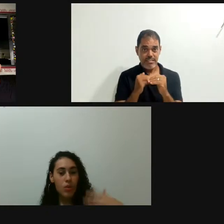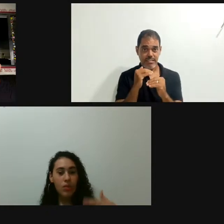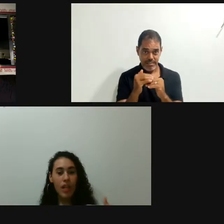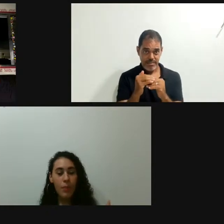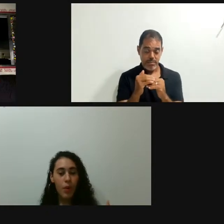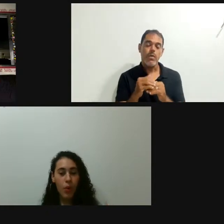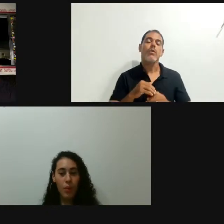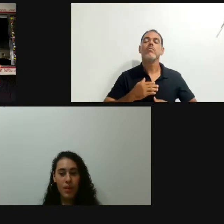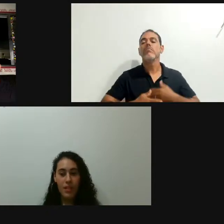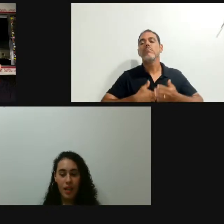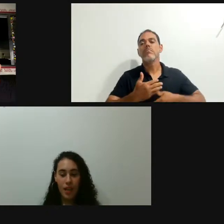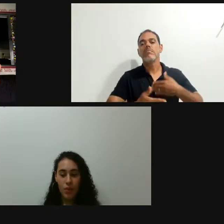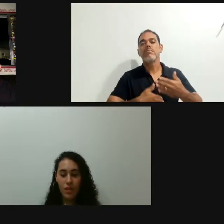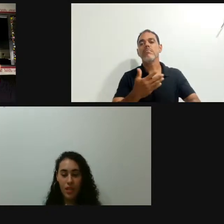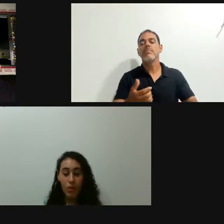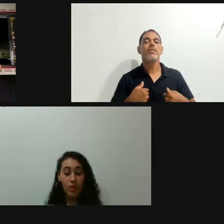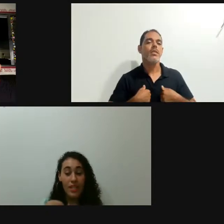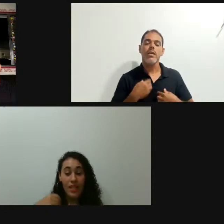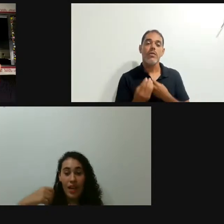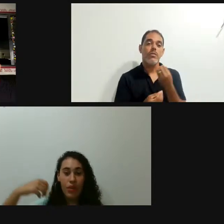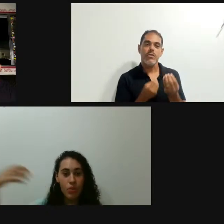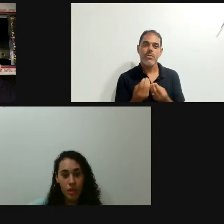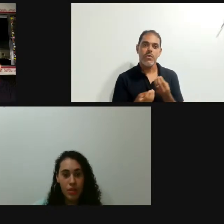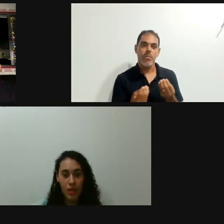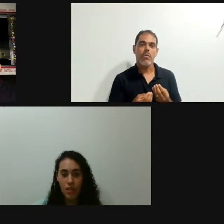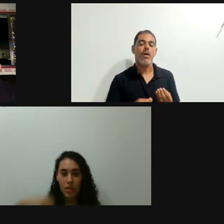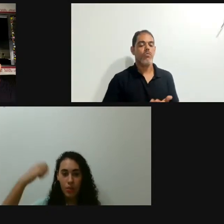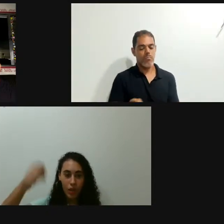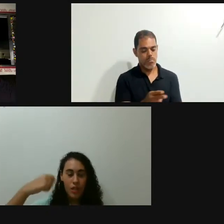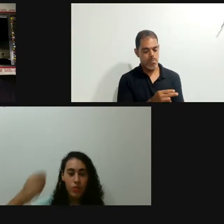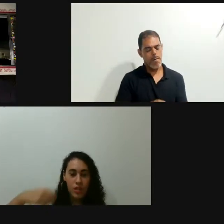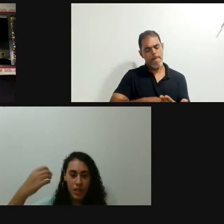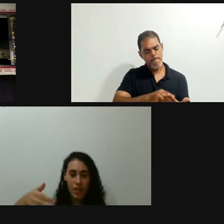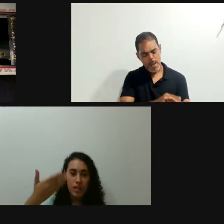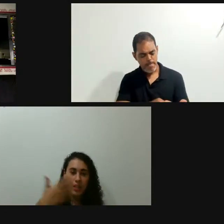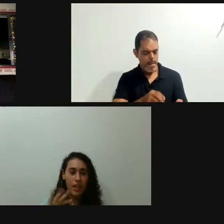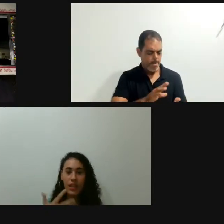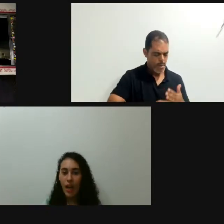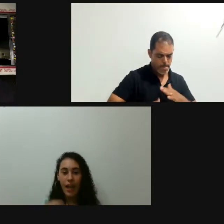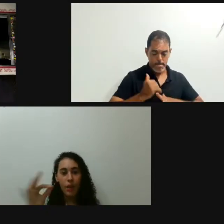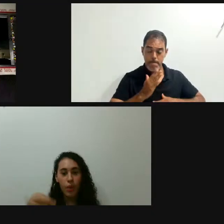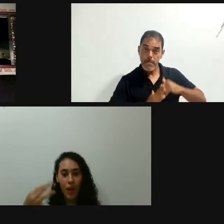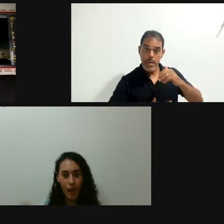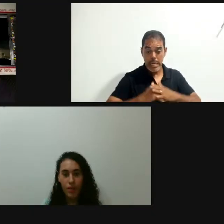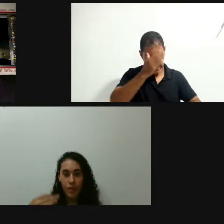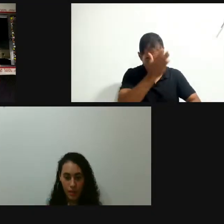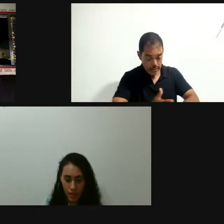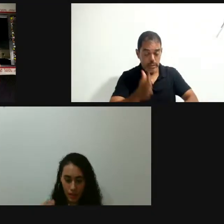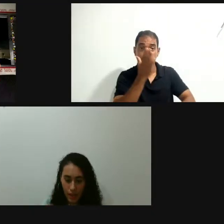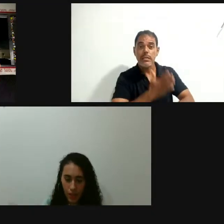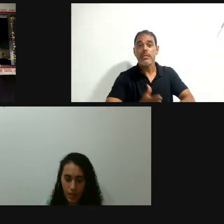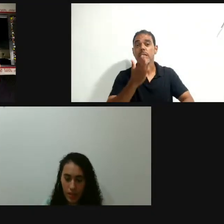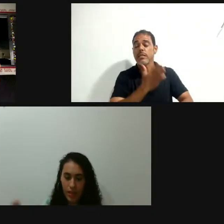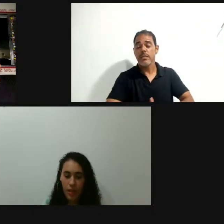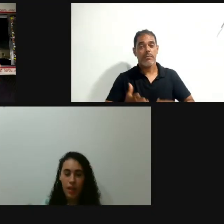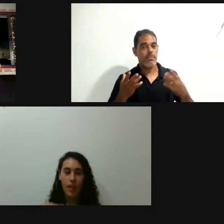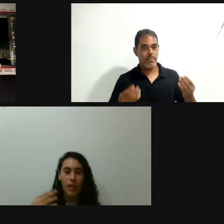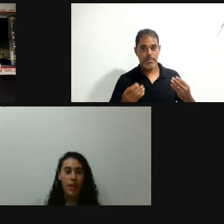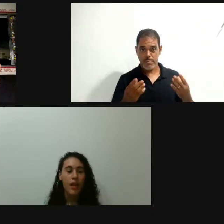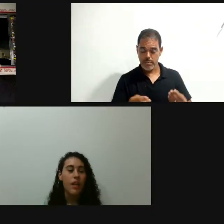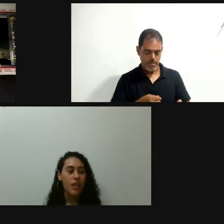depois, com o tempo, eu desenhava constantemente. No caso, você tem que treinar, regular. Você tem que